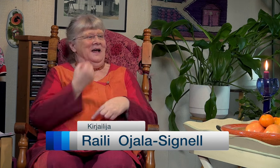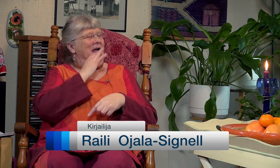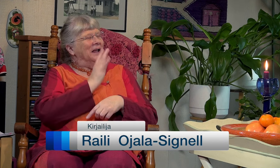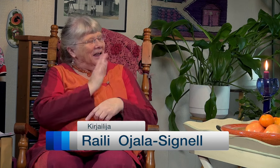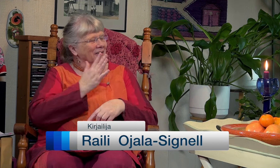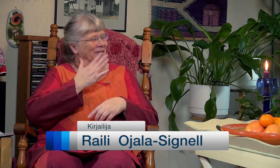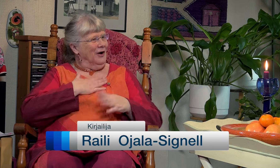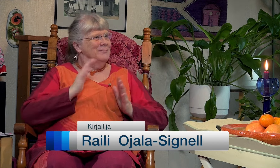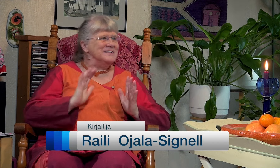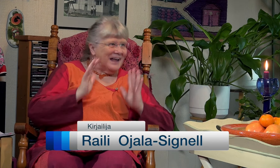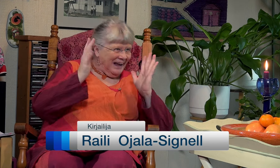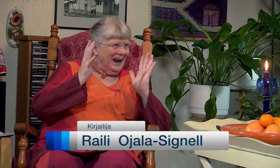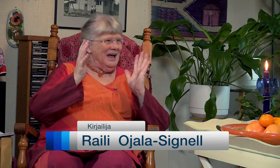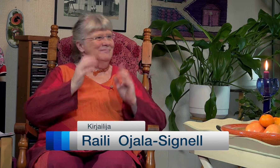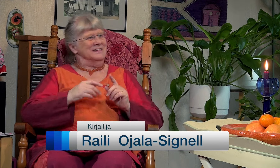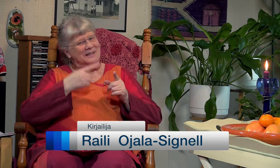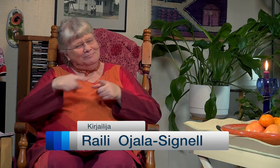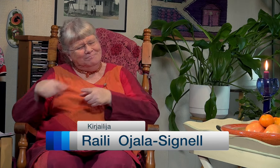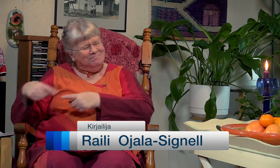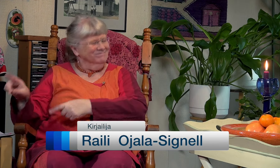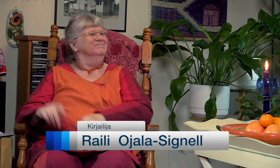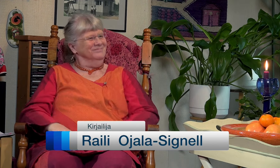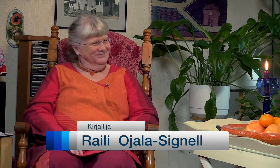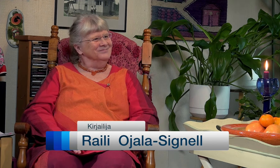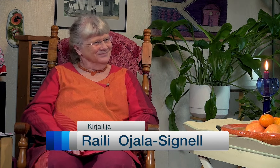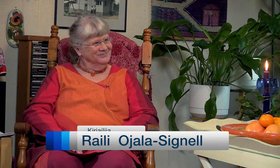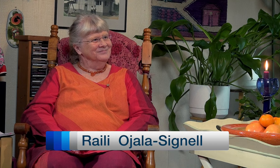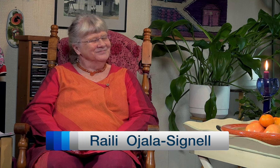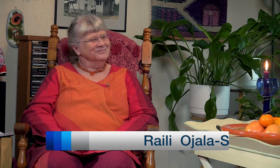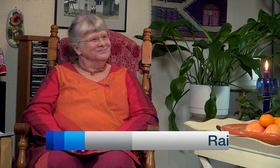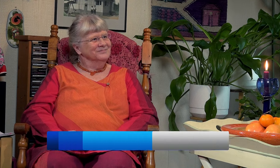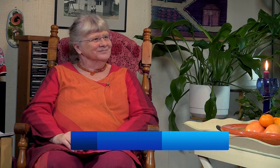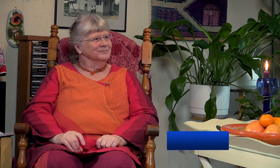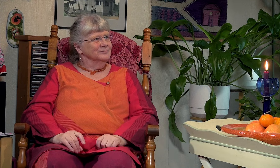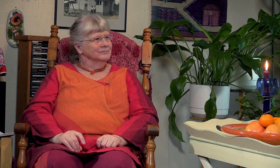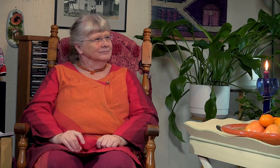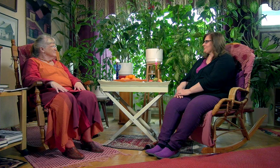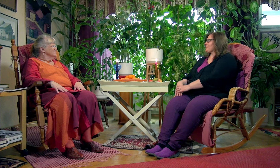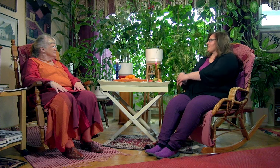minä pääsin tähän kertomaan elämästäni ja erilaisista kokemuksistani.